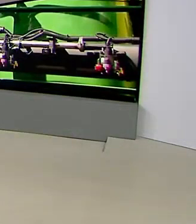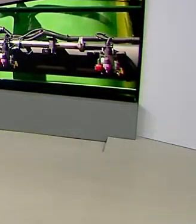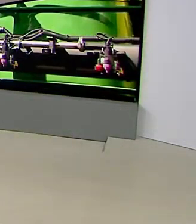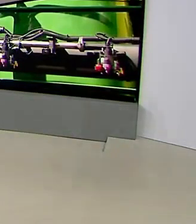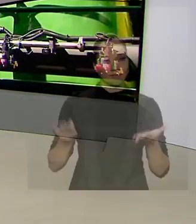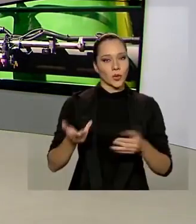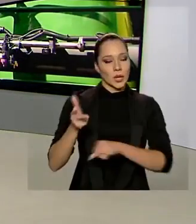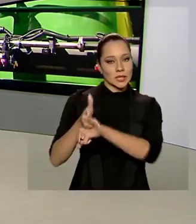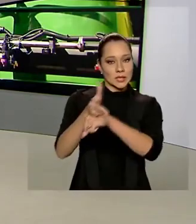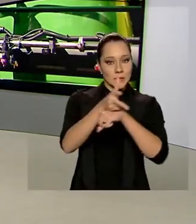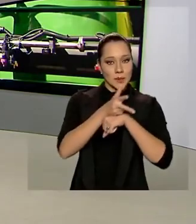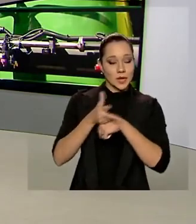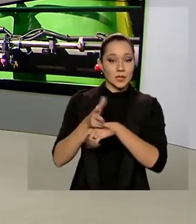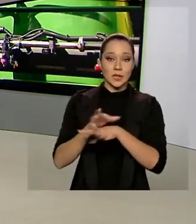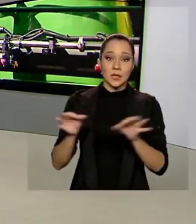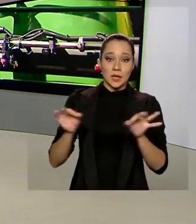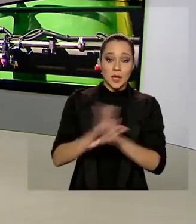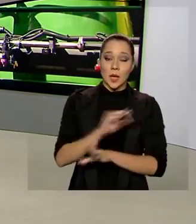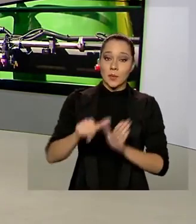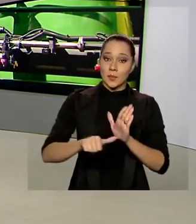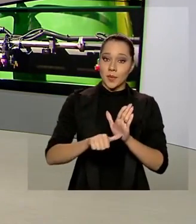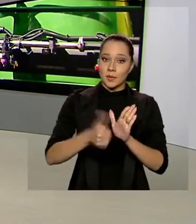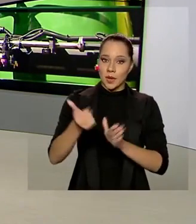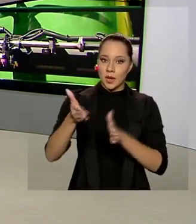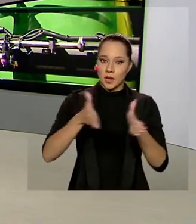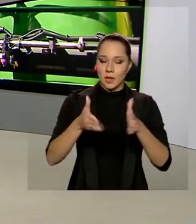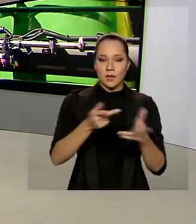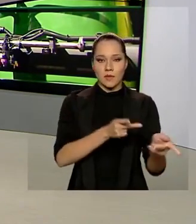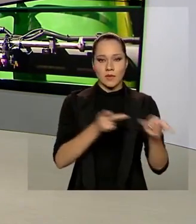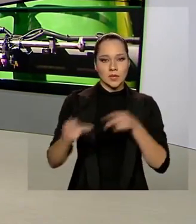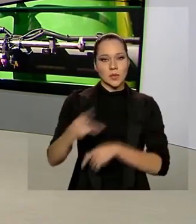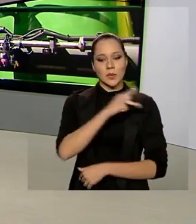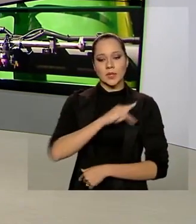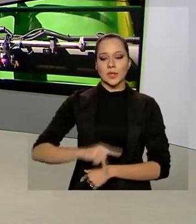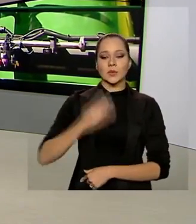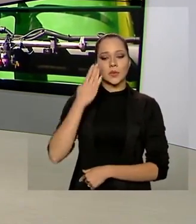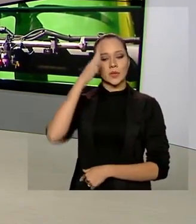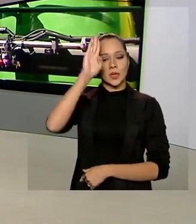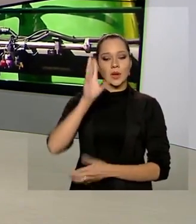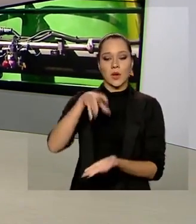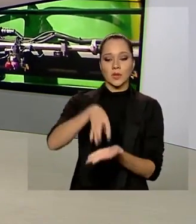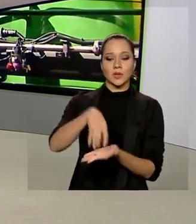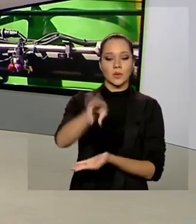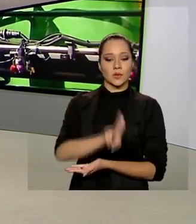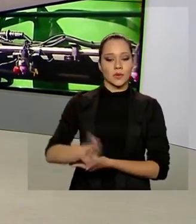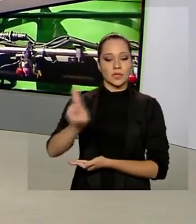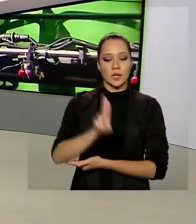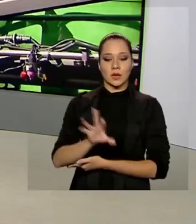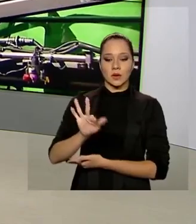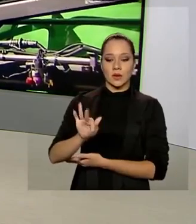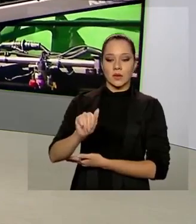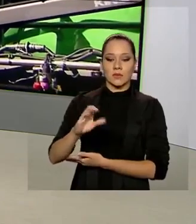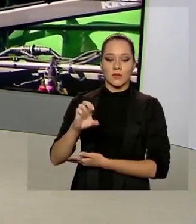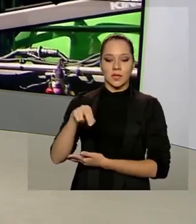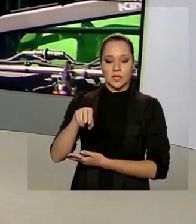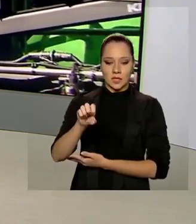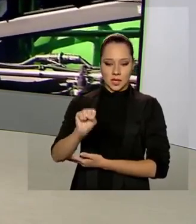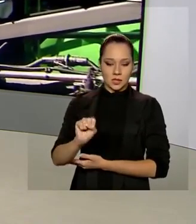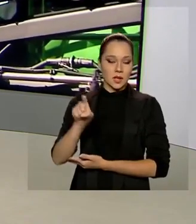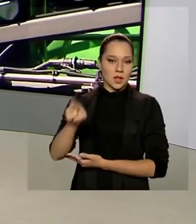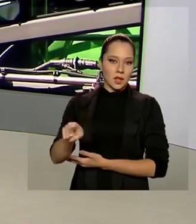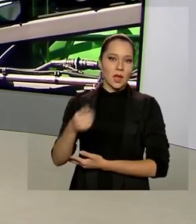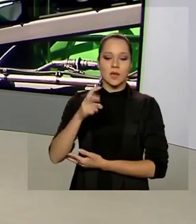Bom, com essas imagens a gente encerra aqui a primeira etapa dessa visita do presidente Jair Bolsonaro ao Centro Universitário Facens, ali